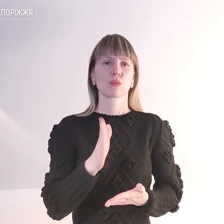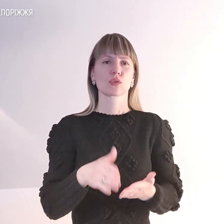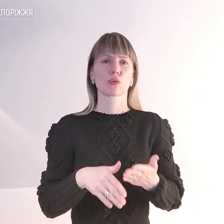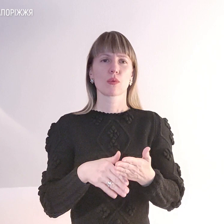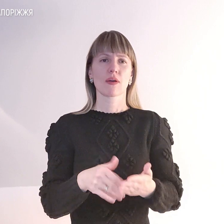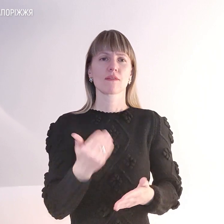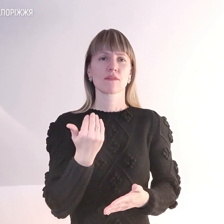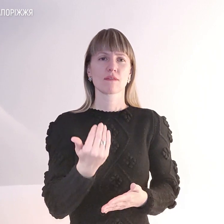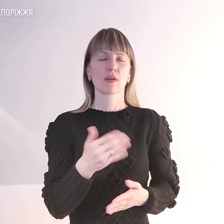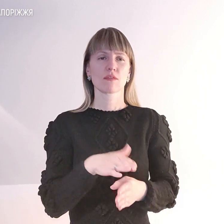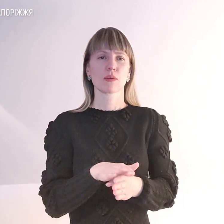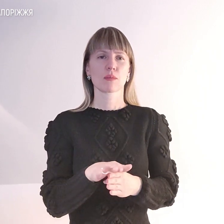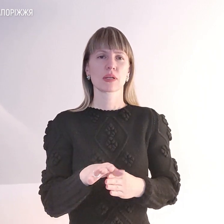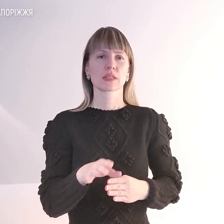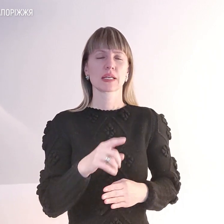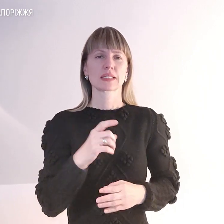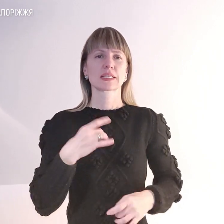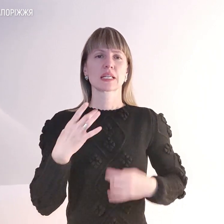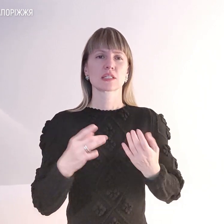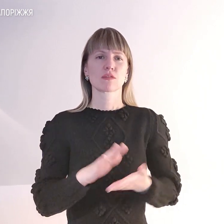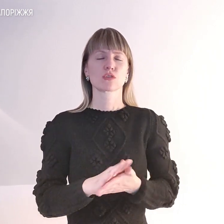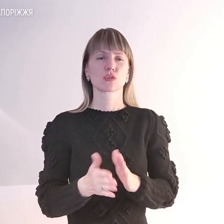вам справлятися зі стресовою ситуацією.